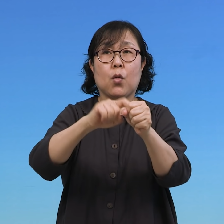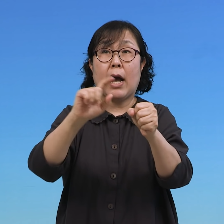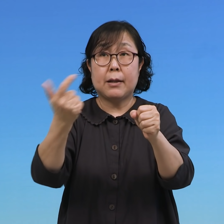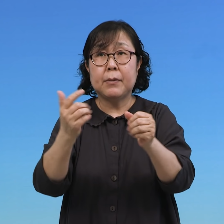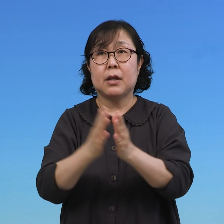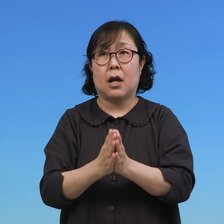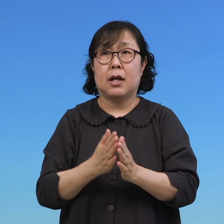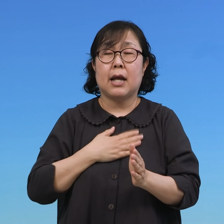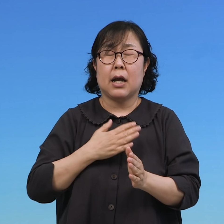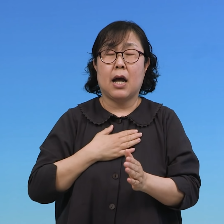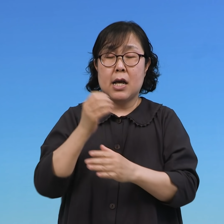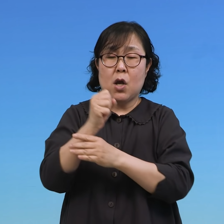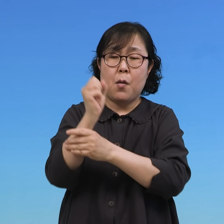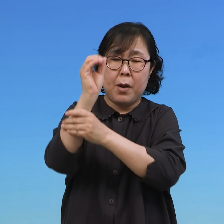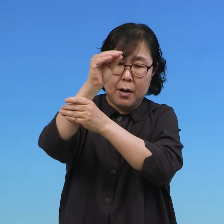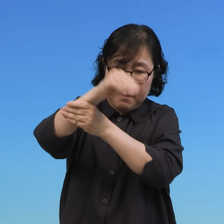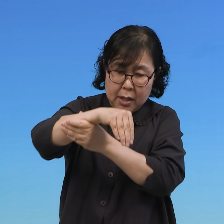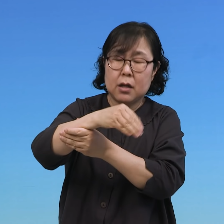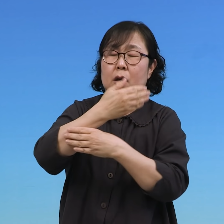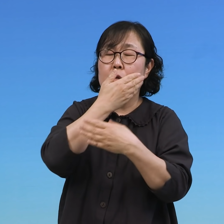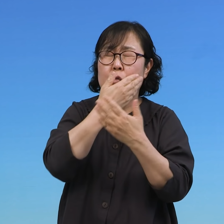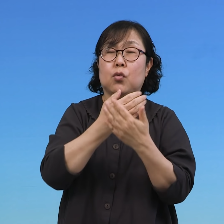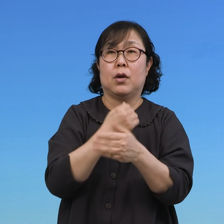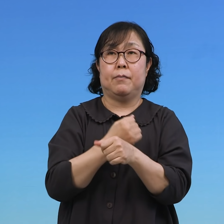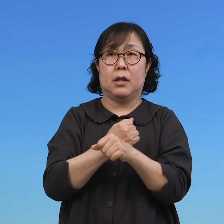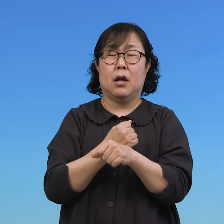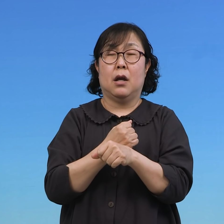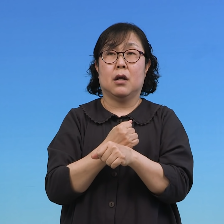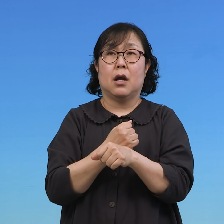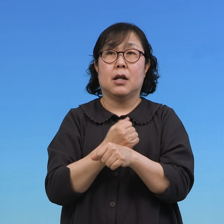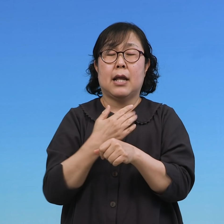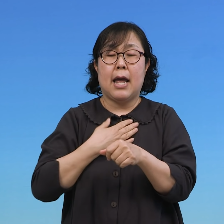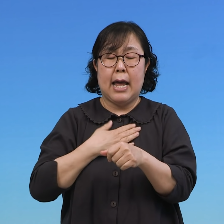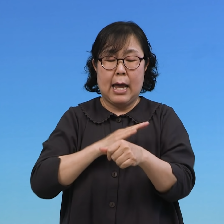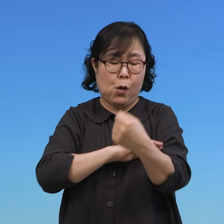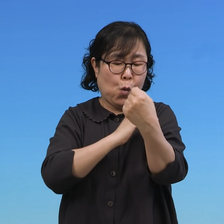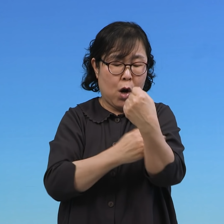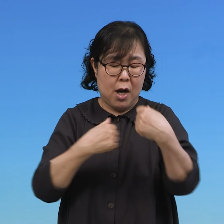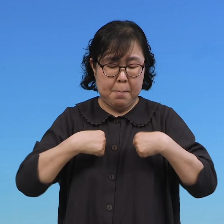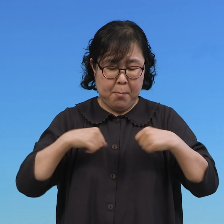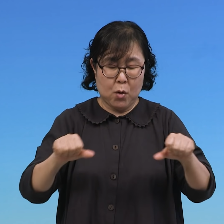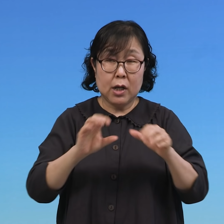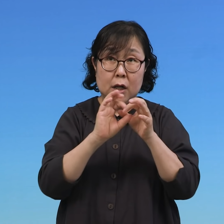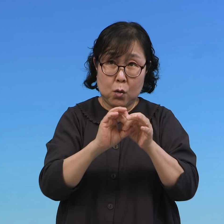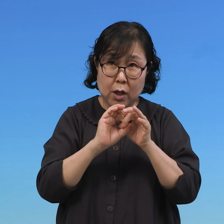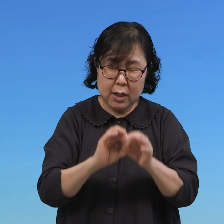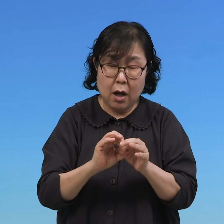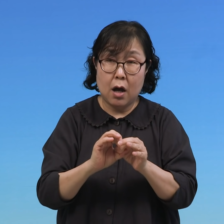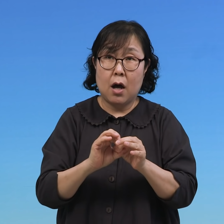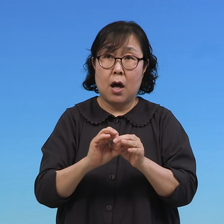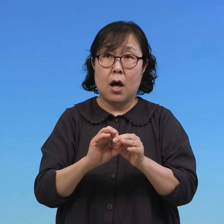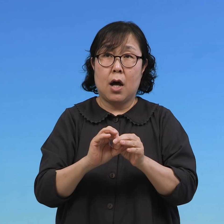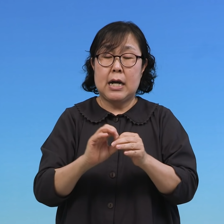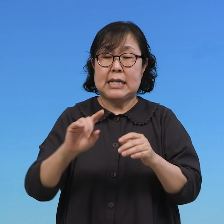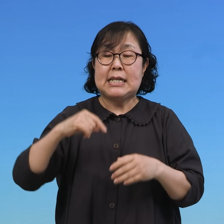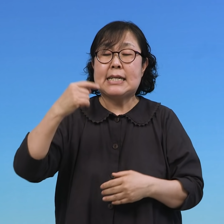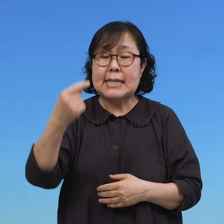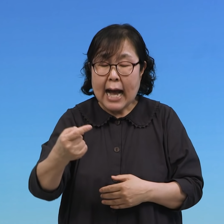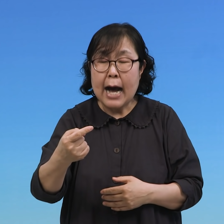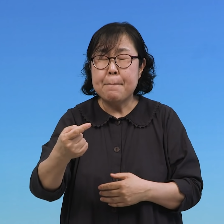우리의 작은 권리 포기를 통하여 하나님 29교회 이제 다음 세대 우리